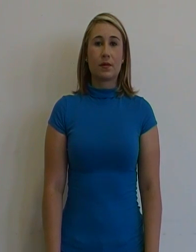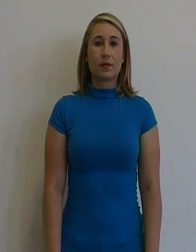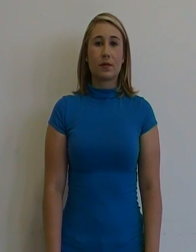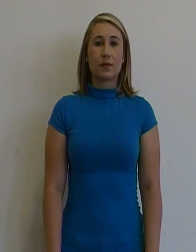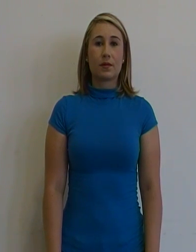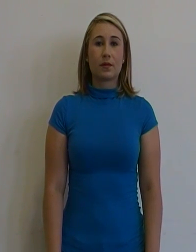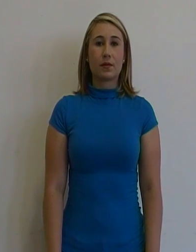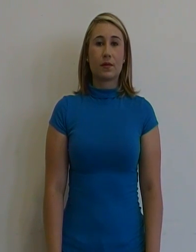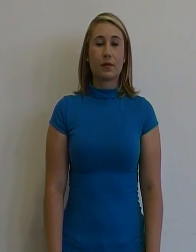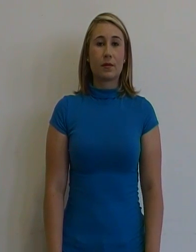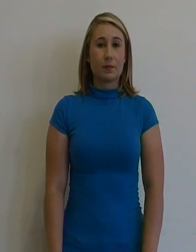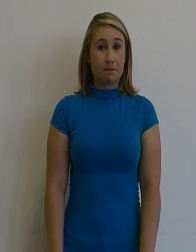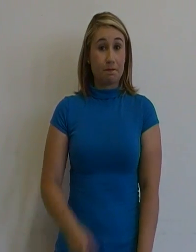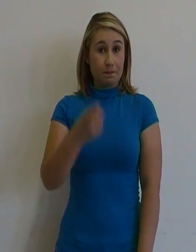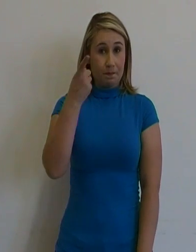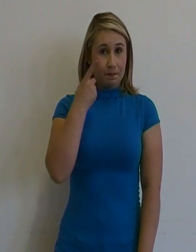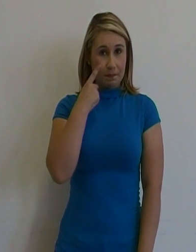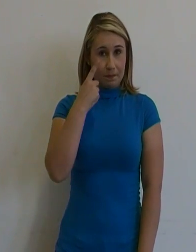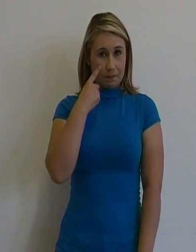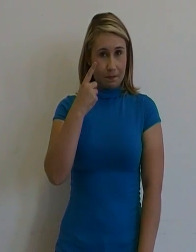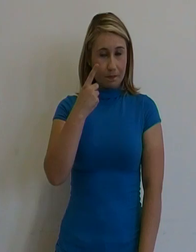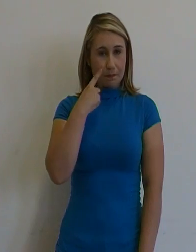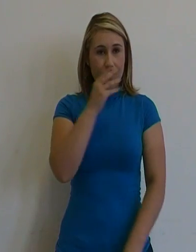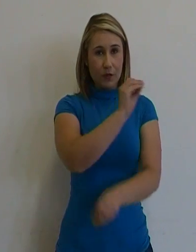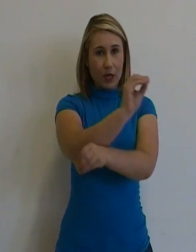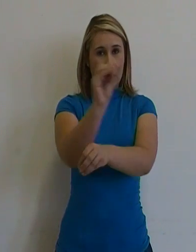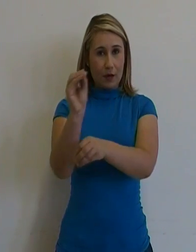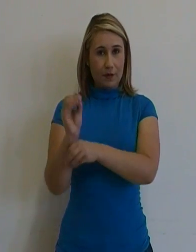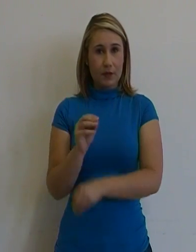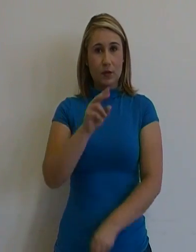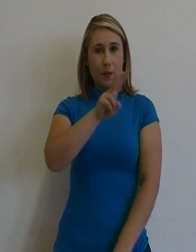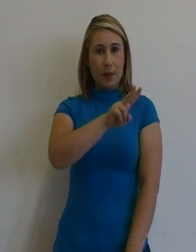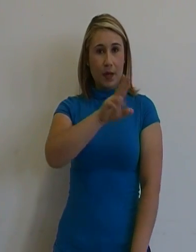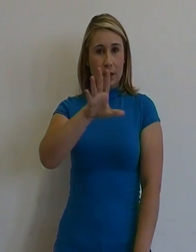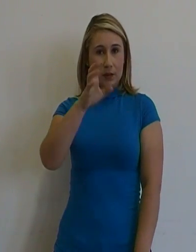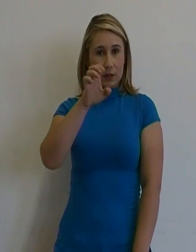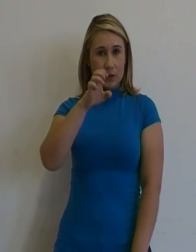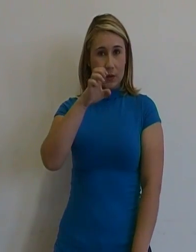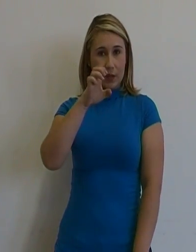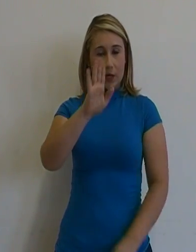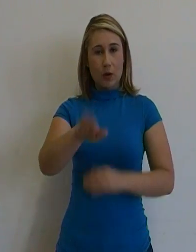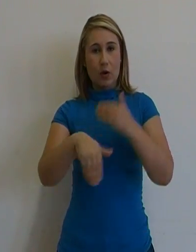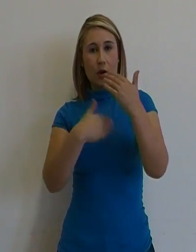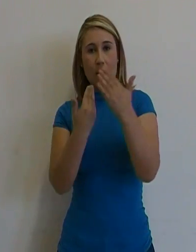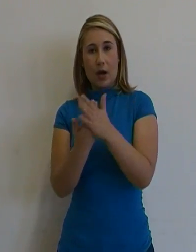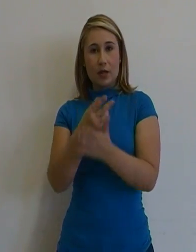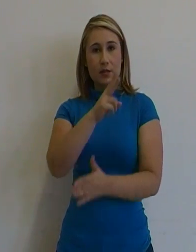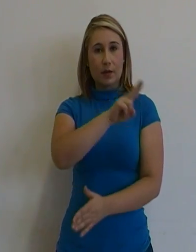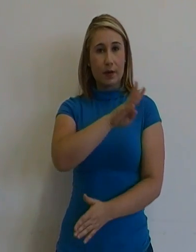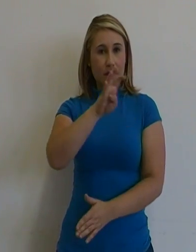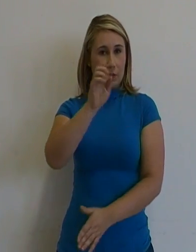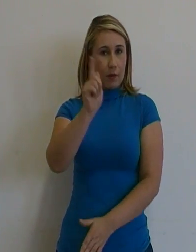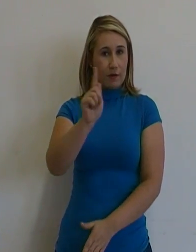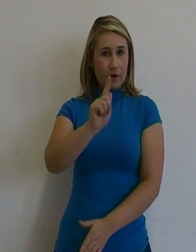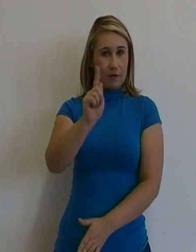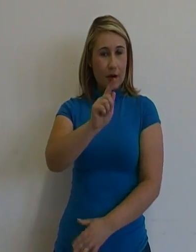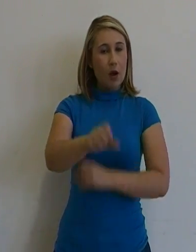Jornada de recepción de documentos. A partir del 25 de enero hasta el 29 de febrero de